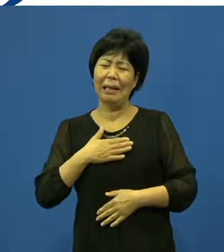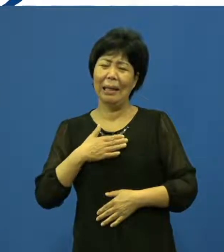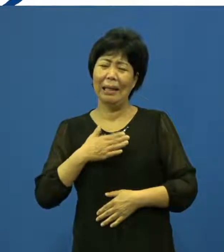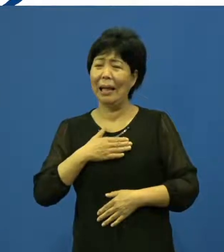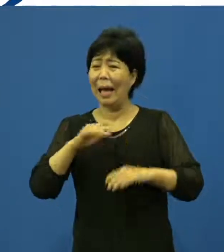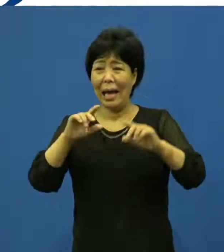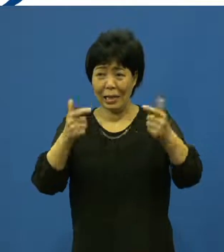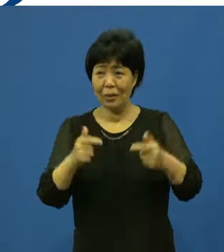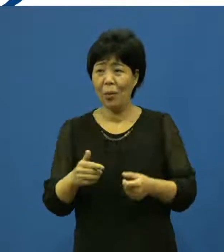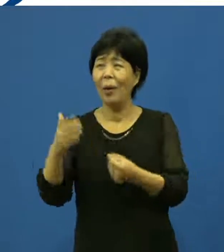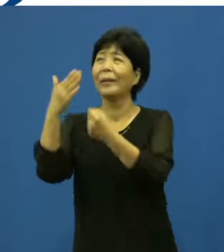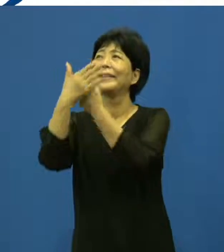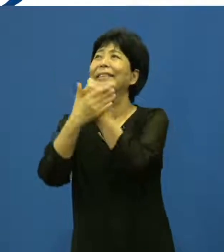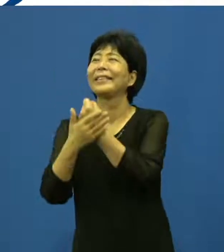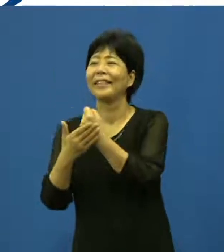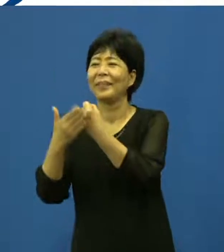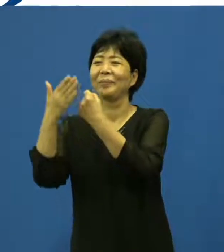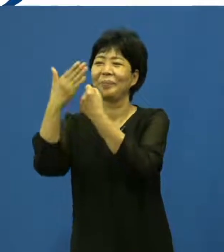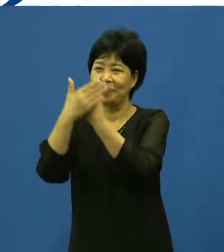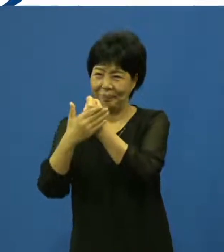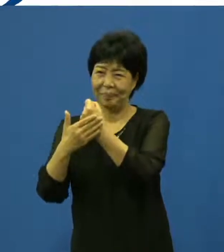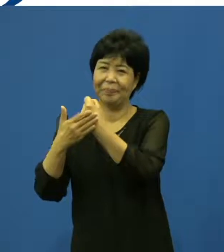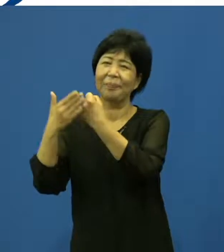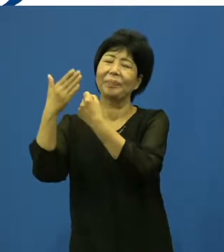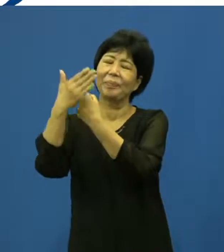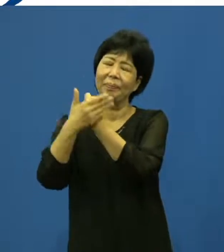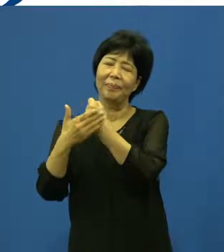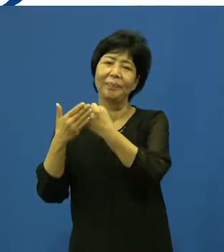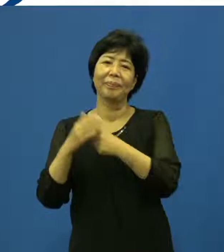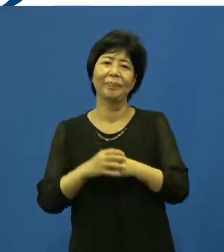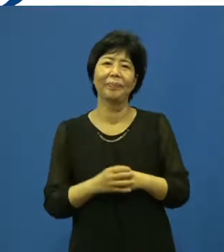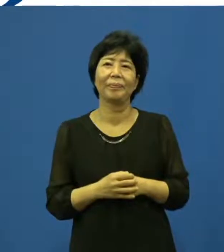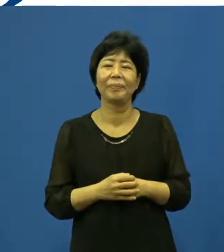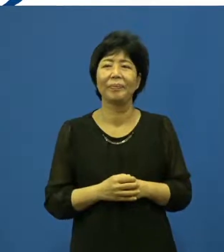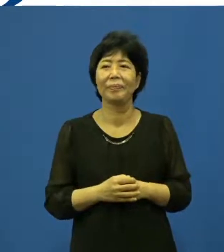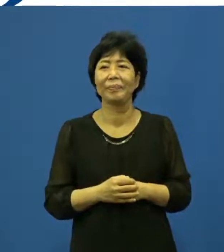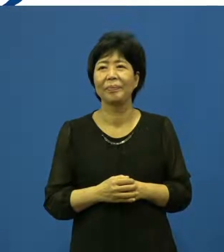은혜가 아니라 은혜를 빼버리고 내가